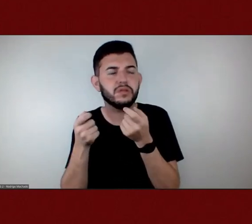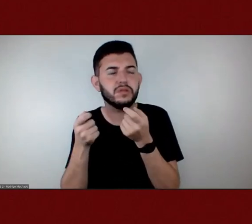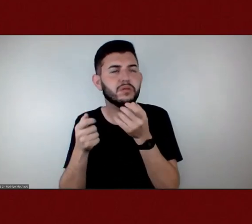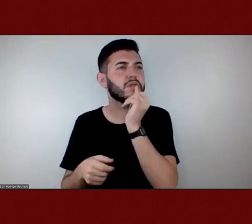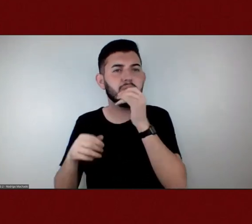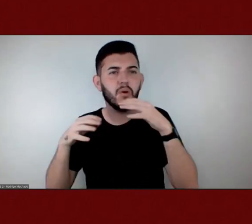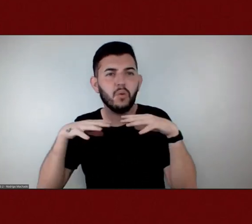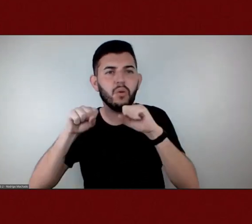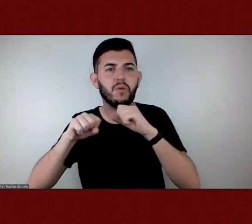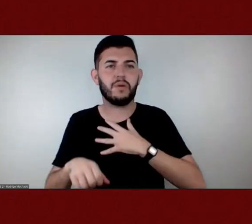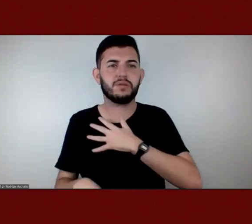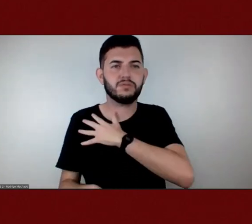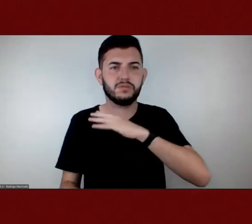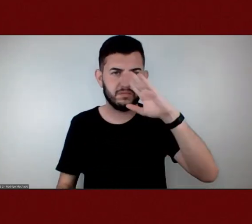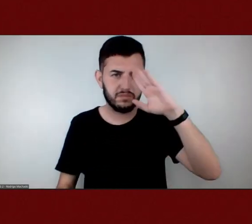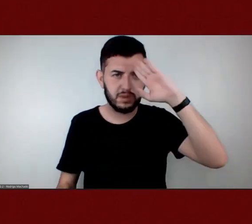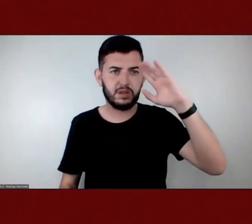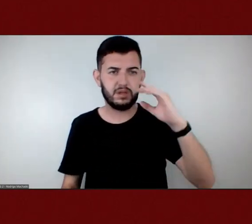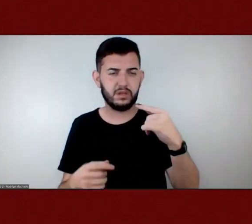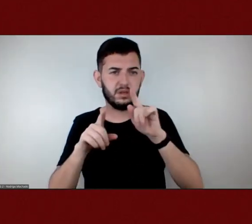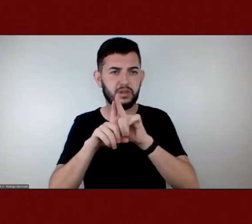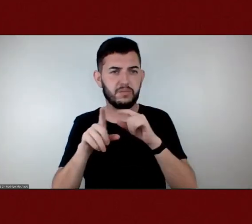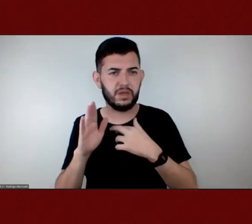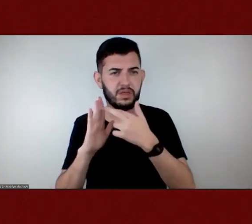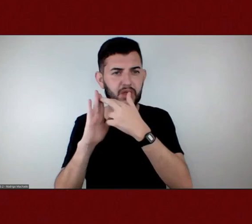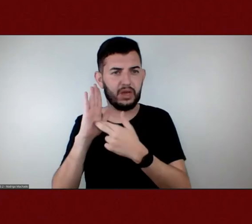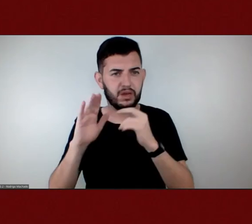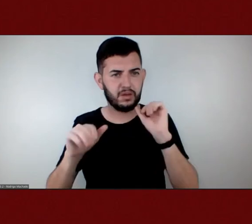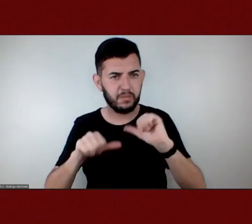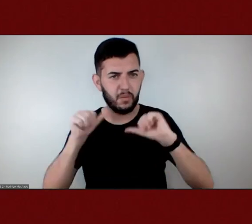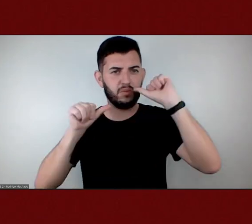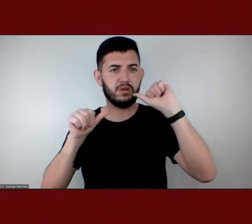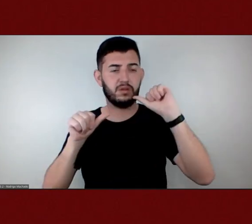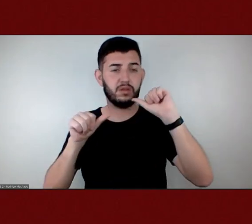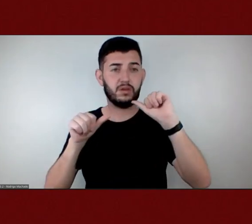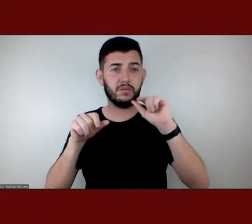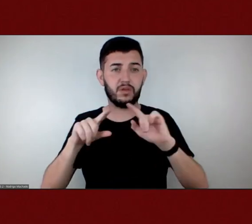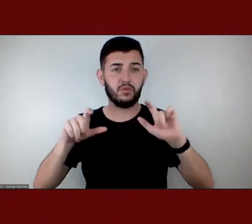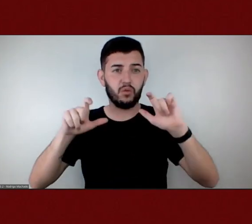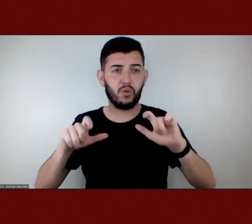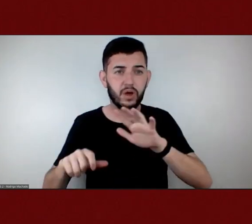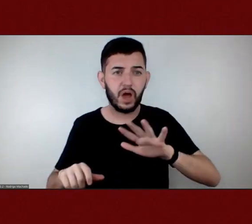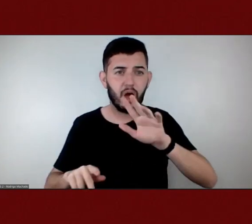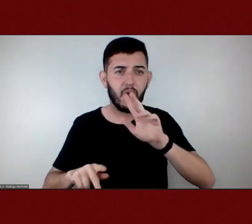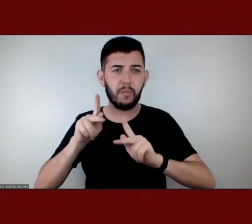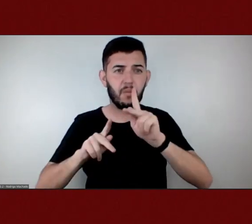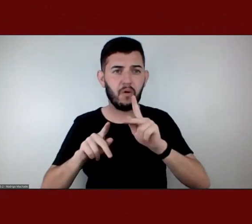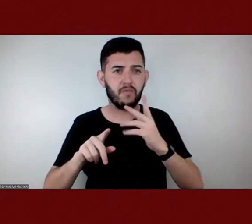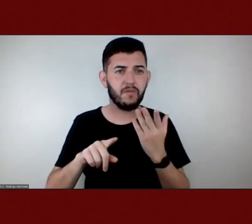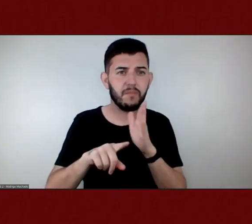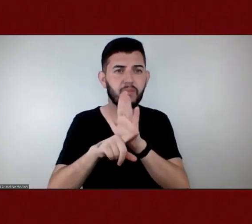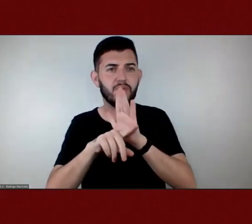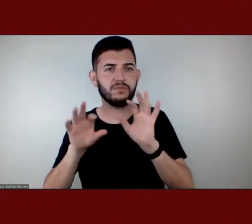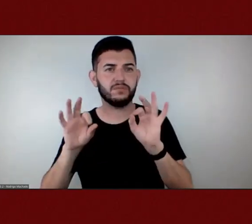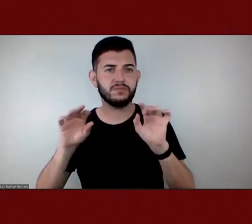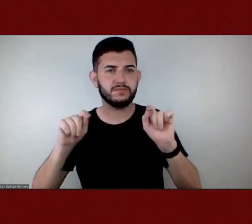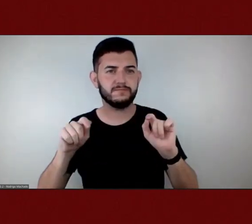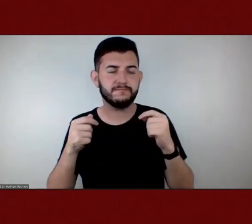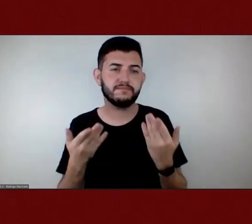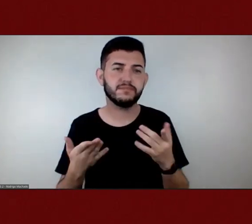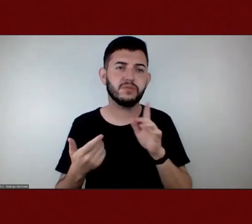externa e a mudança de regime com pouco apoio local. Esta modalidade de revolução